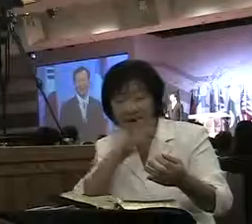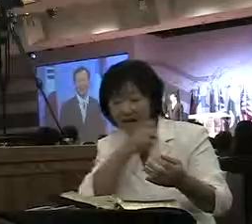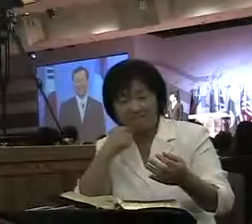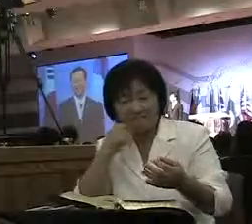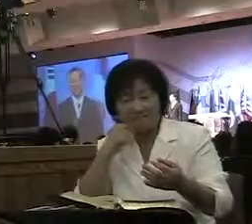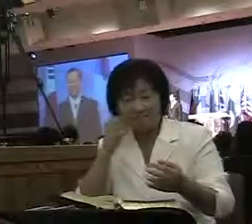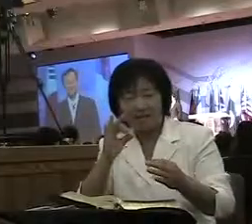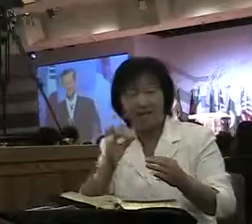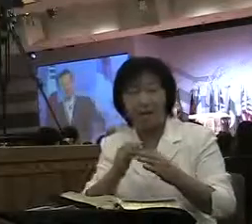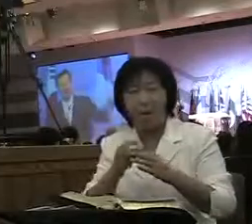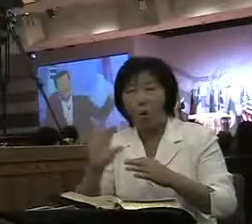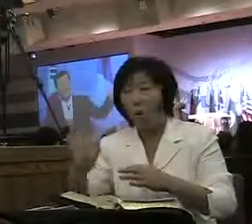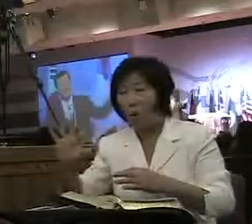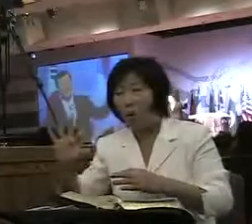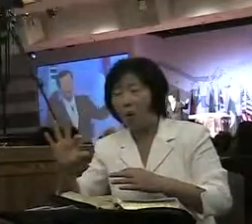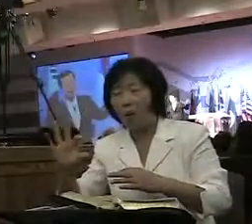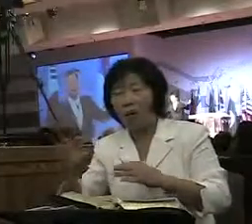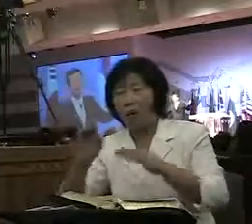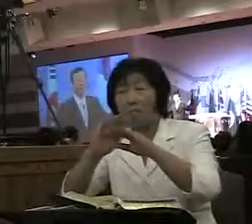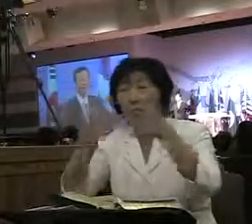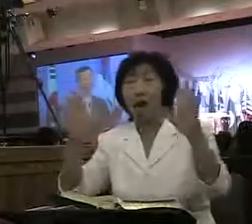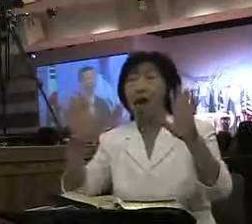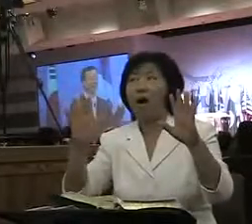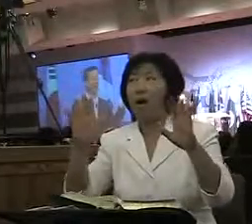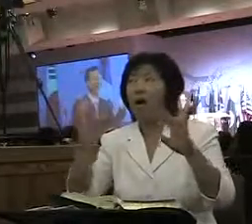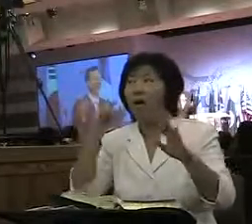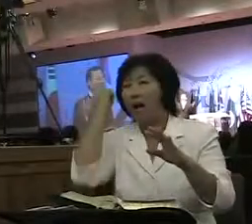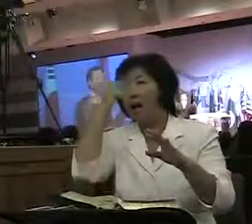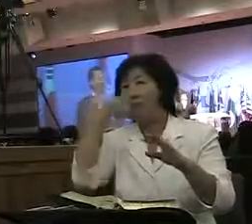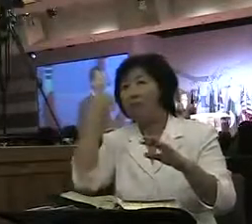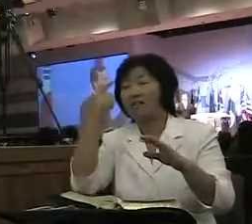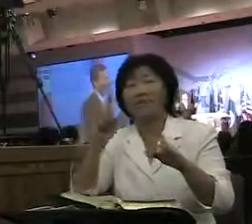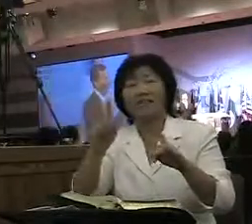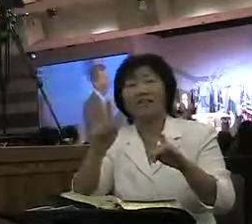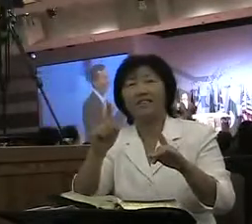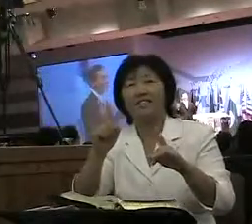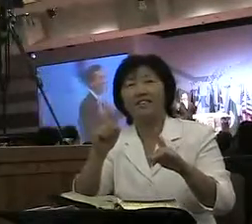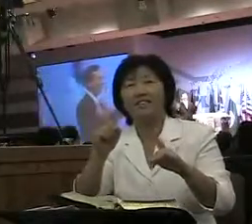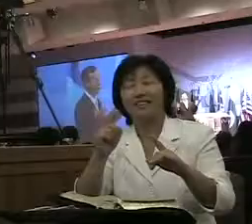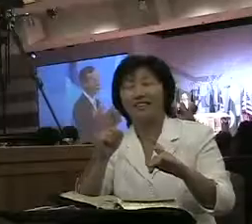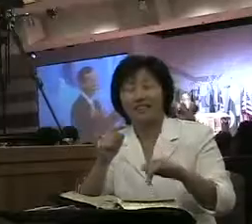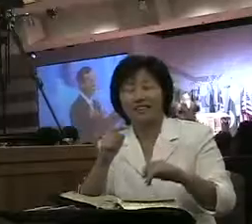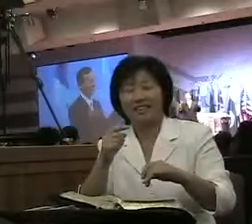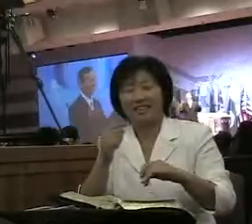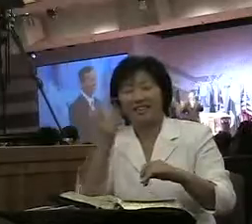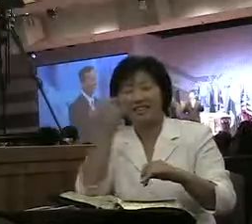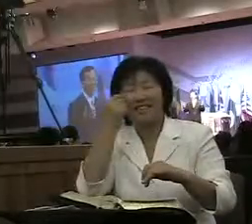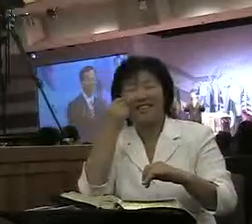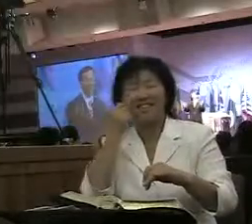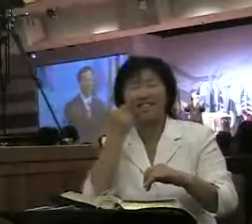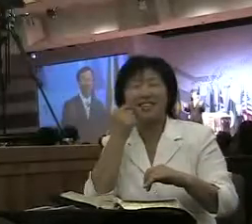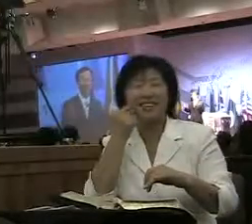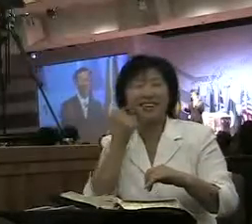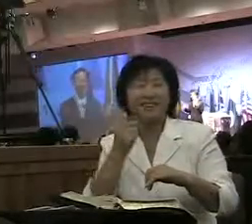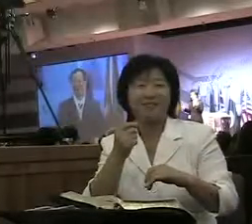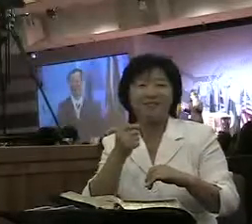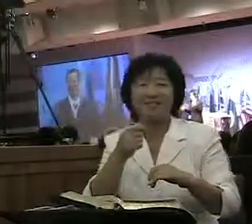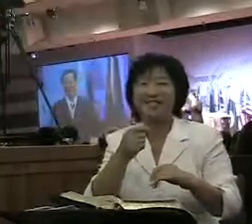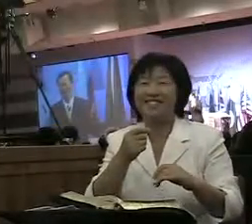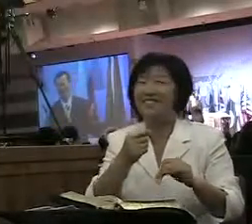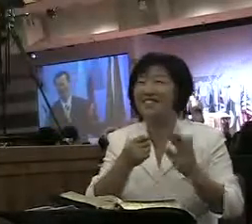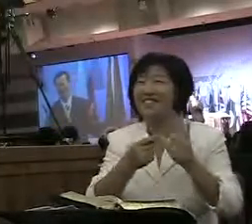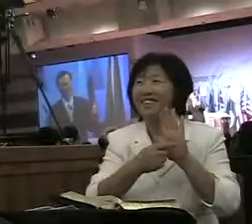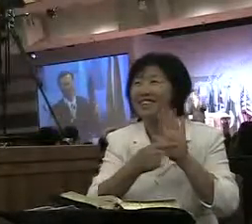그러다가 화장실에 들어가서 환한 불을 켜보죠. 어이구 내 얼굴에 짜다만 여드름 자국,